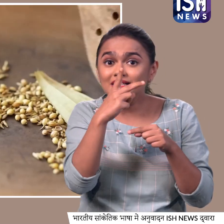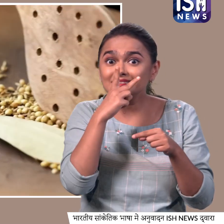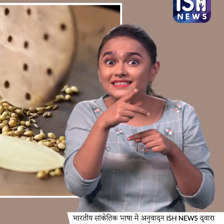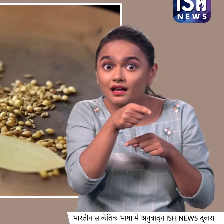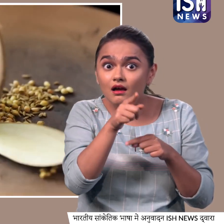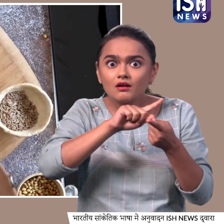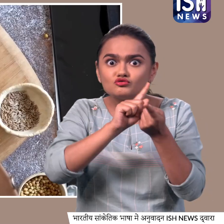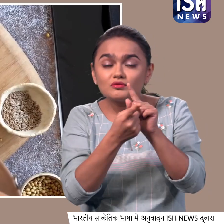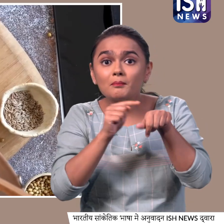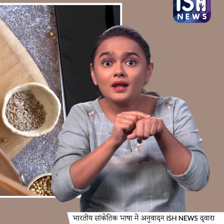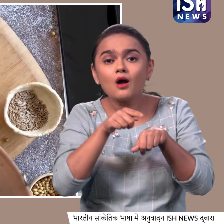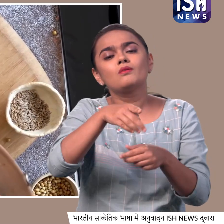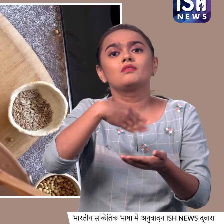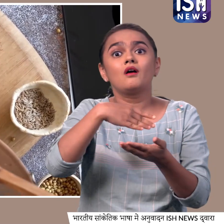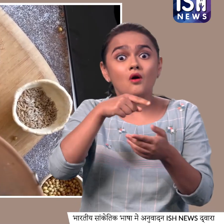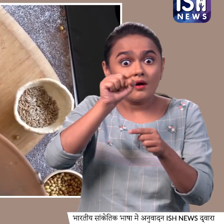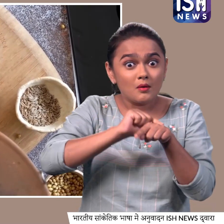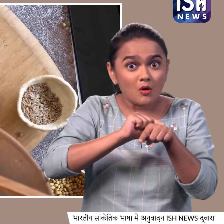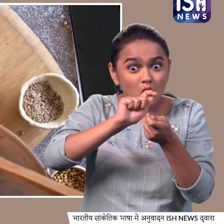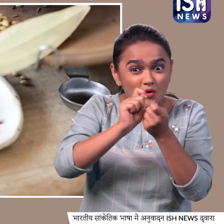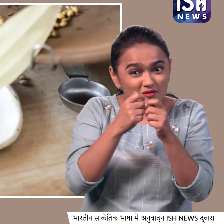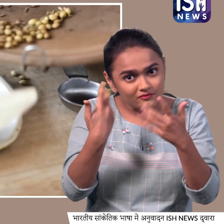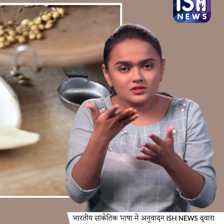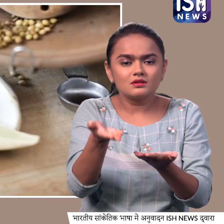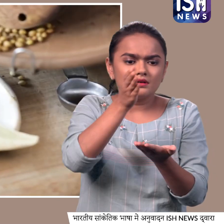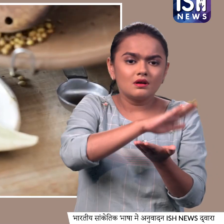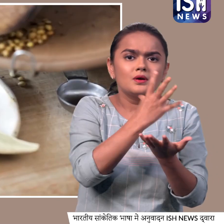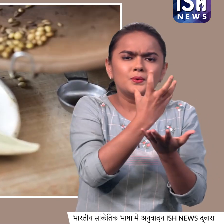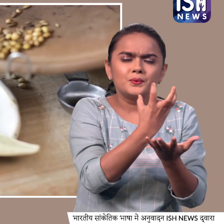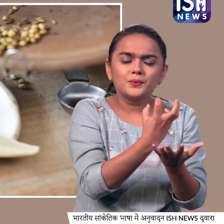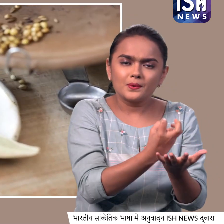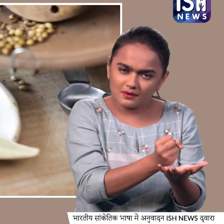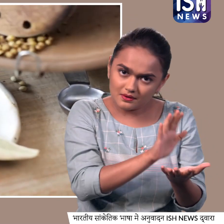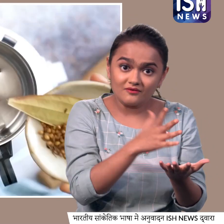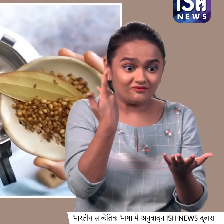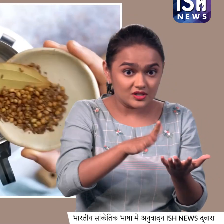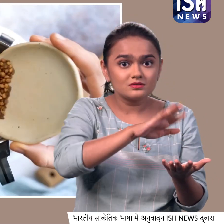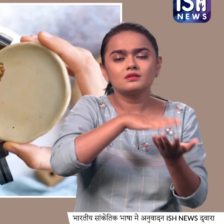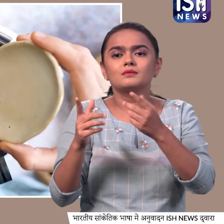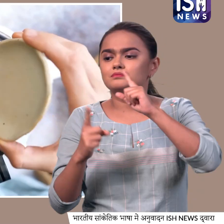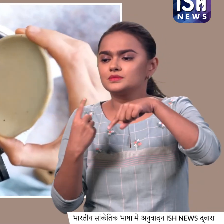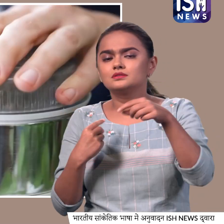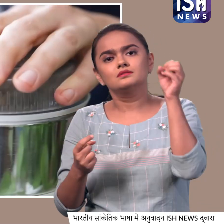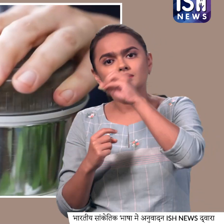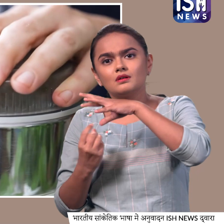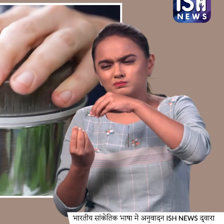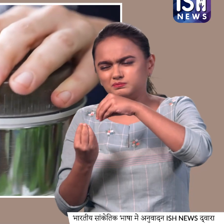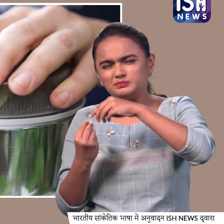पाउडर के ना हो जाए जब मसाला भुन जाए तो इन्हें एक प्लेट में ठंडा होने के लिए रखते और फिर एक मिक्सी में डाल कर पाउडर में पीस ले